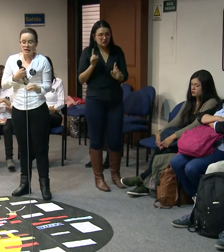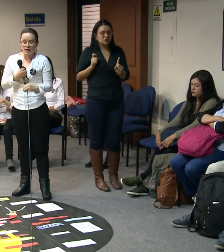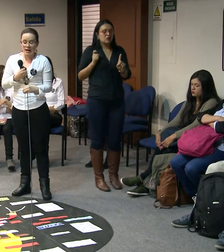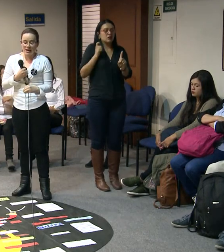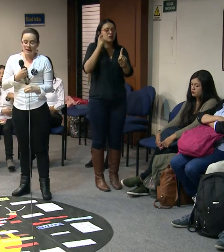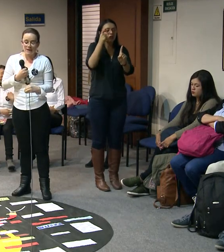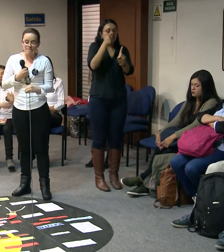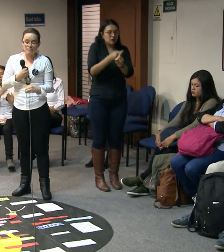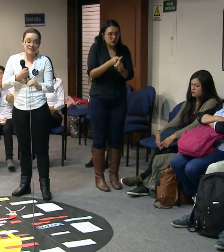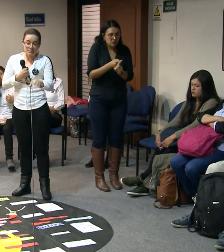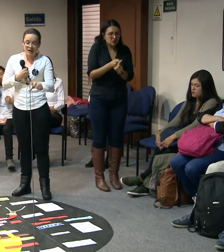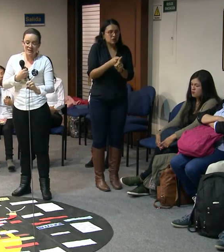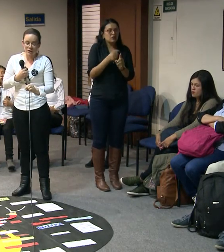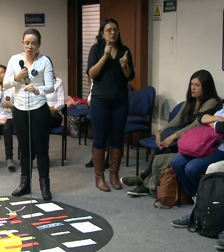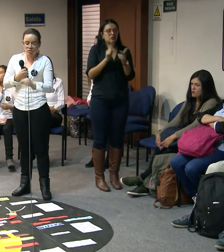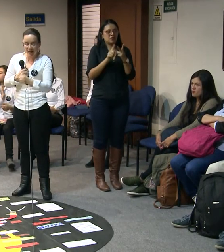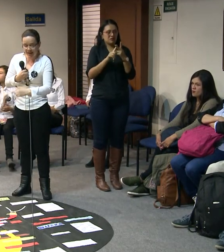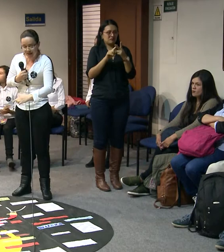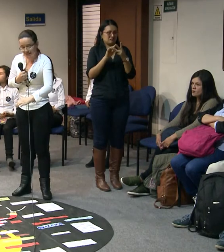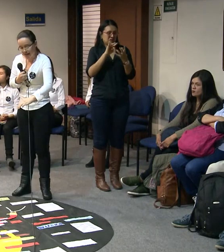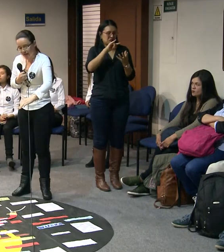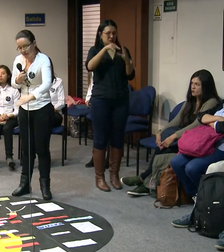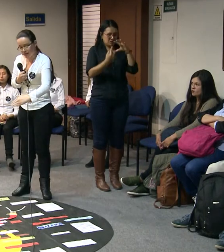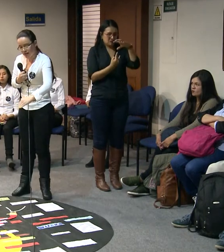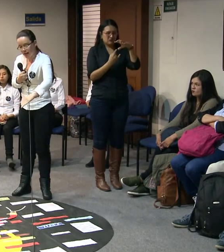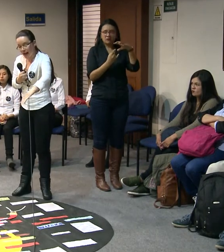su planetario como tal,